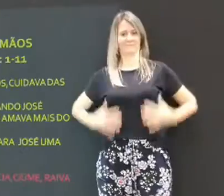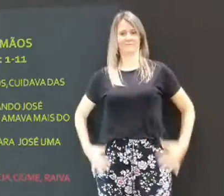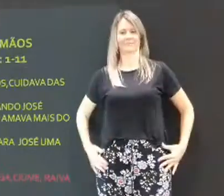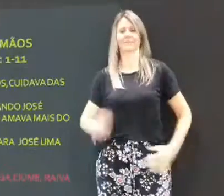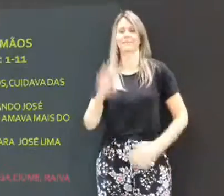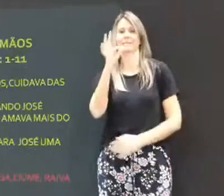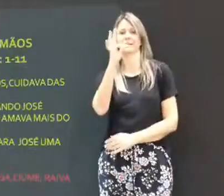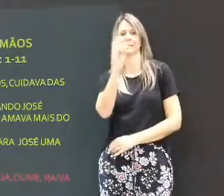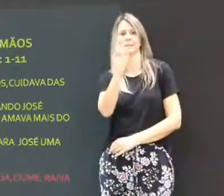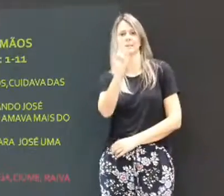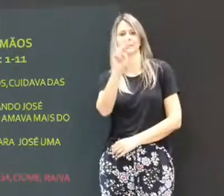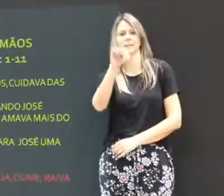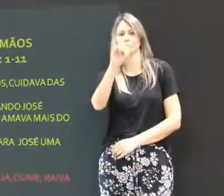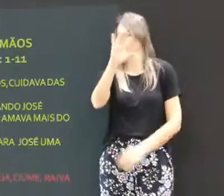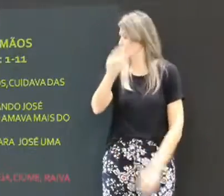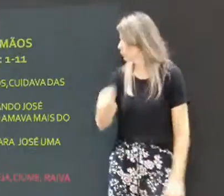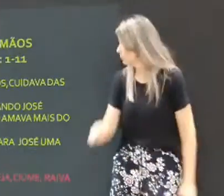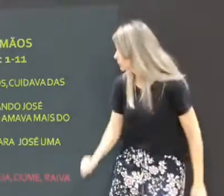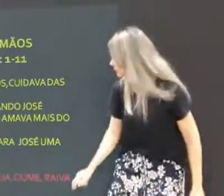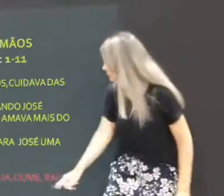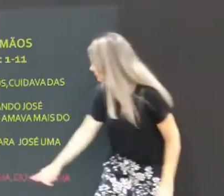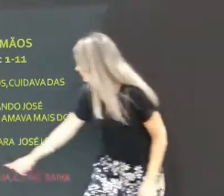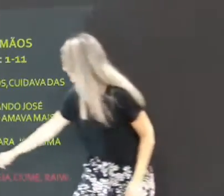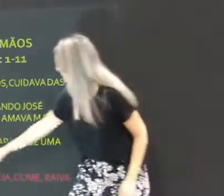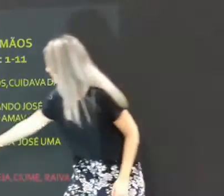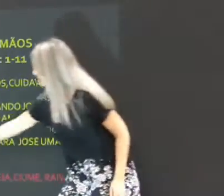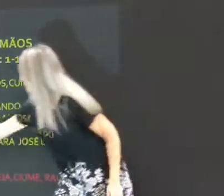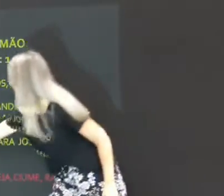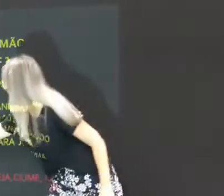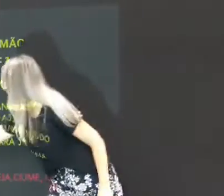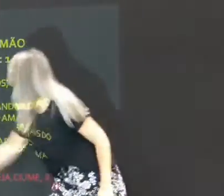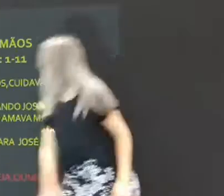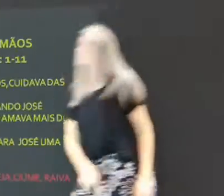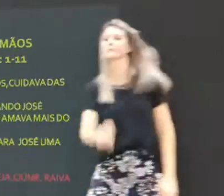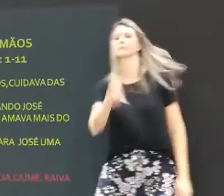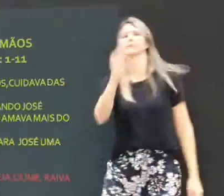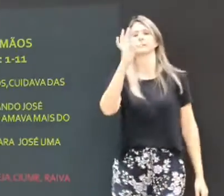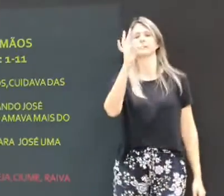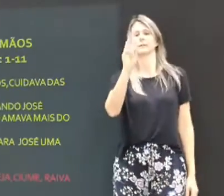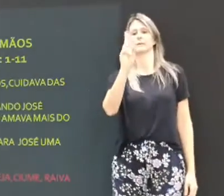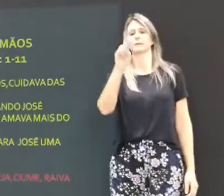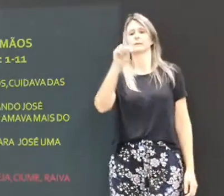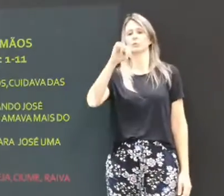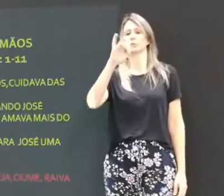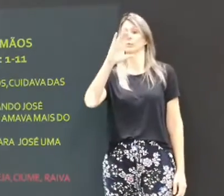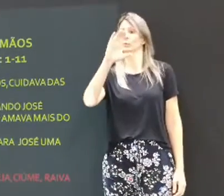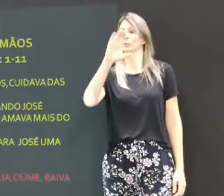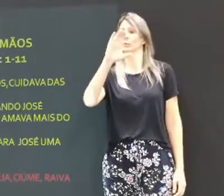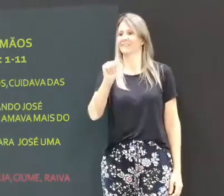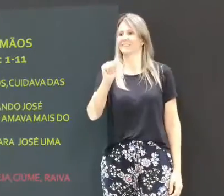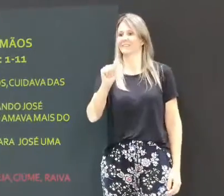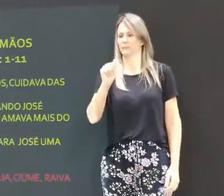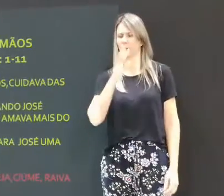pai, Jacó, ele fez uma túnica, pediu que fizesse uma túnica longa para ele. Queria presentear o filho, uma